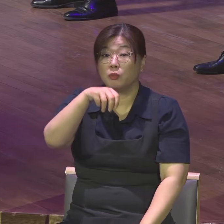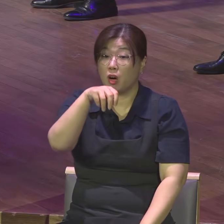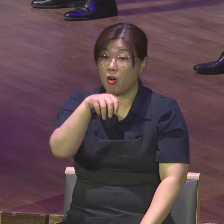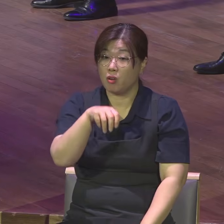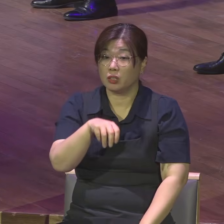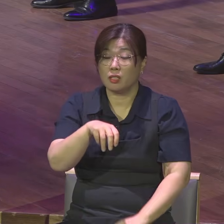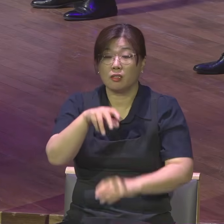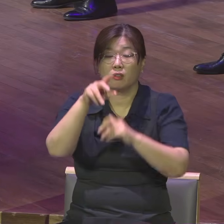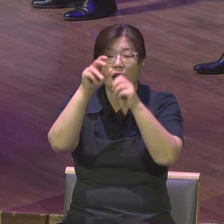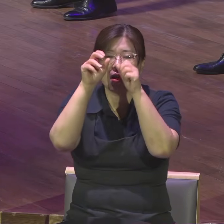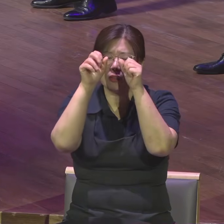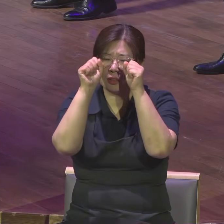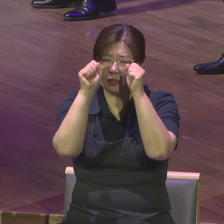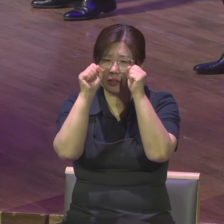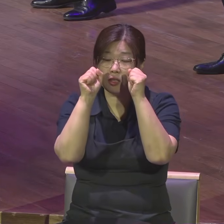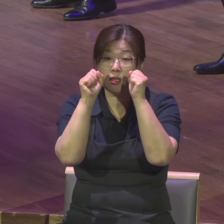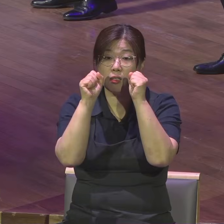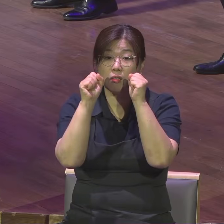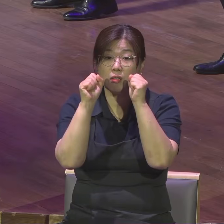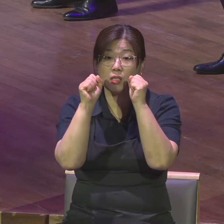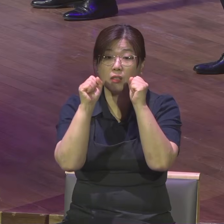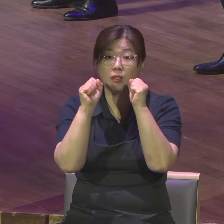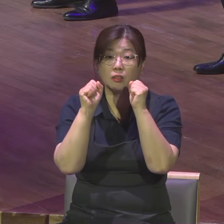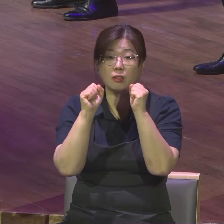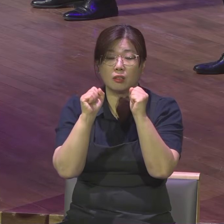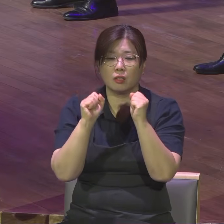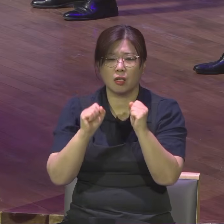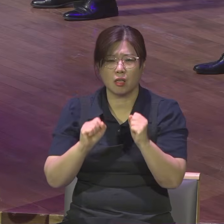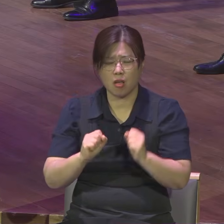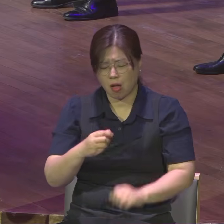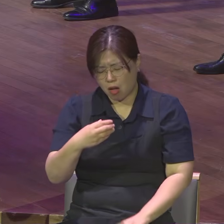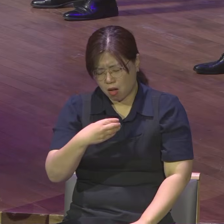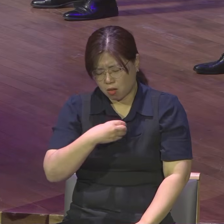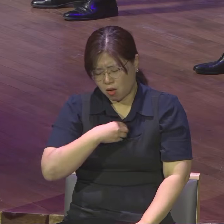주님 여기 계시기에